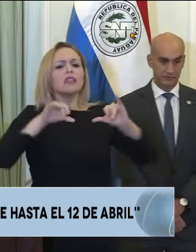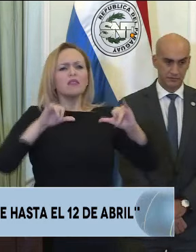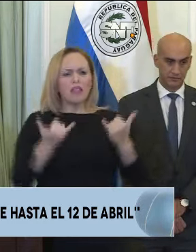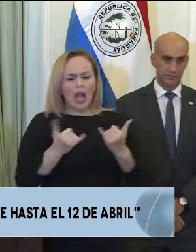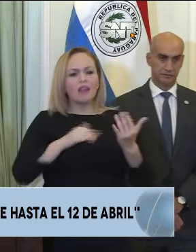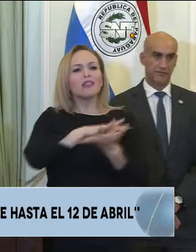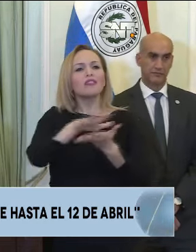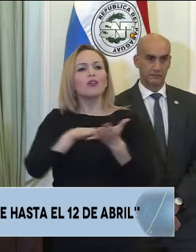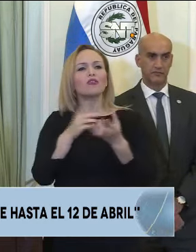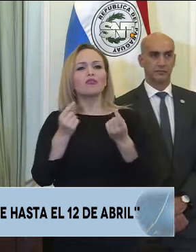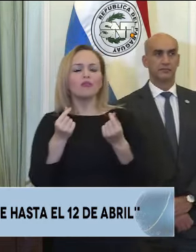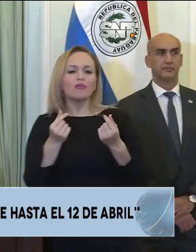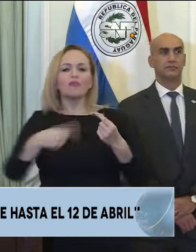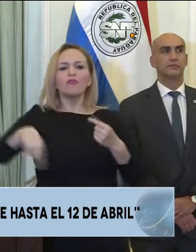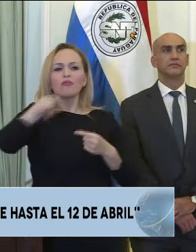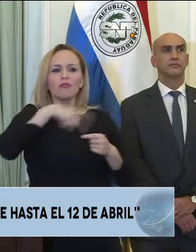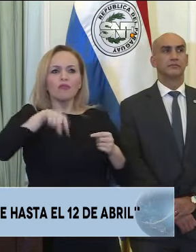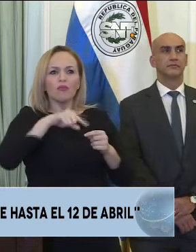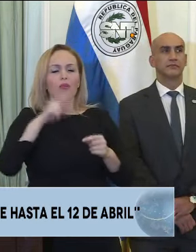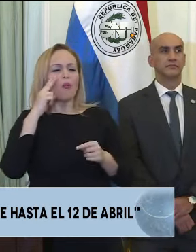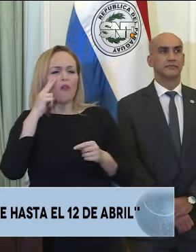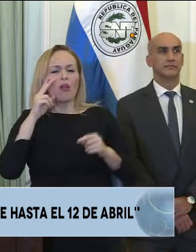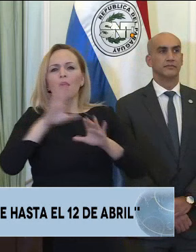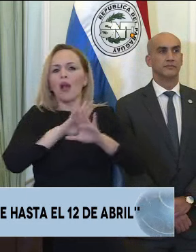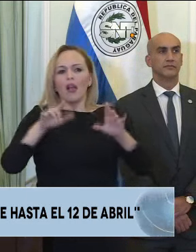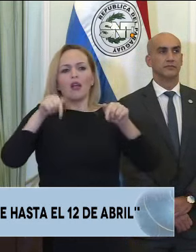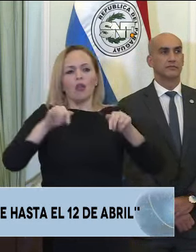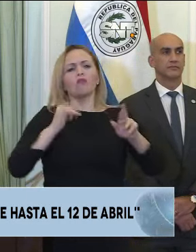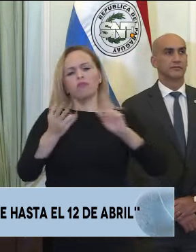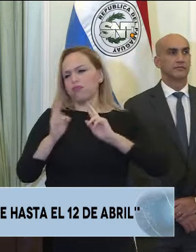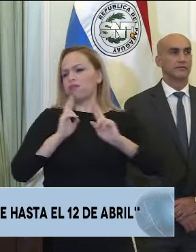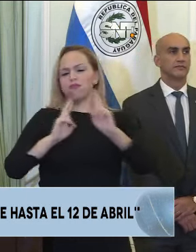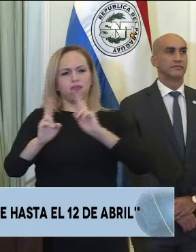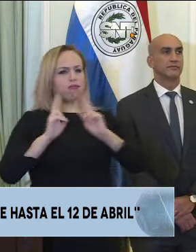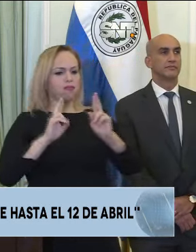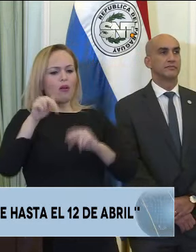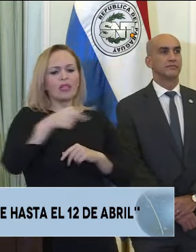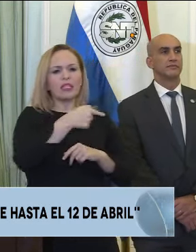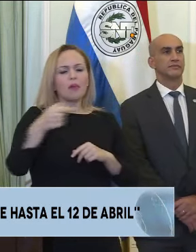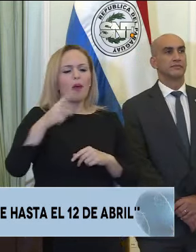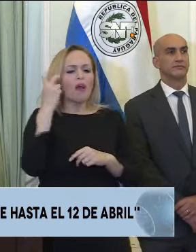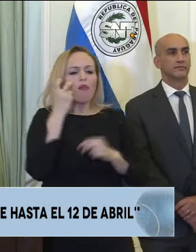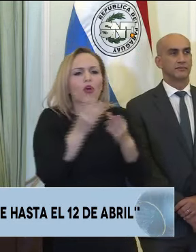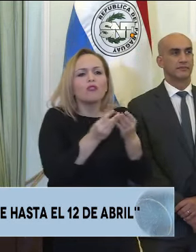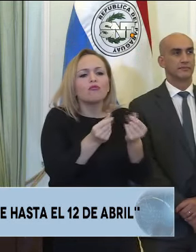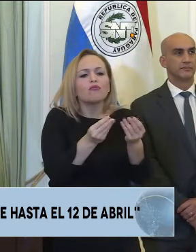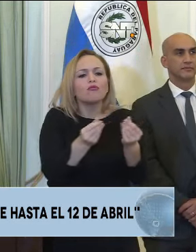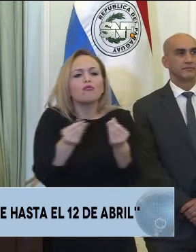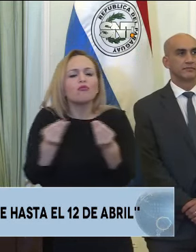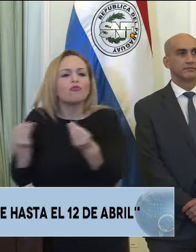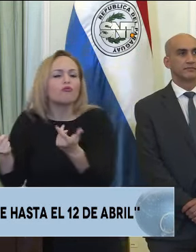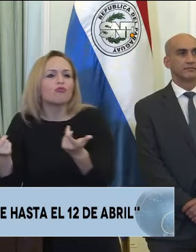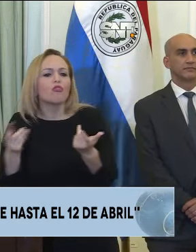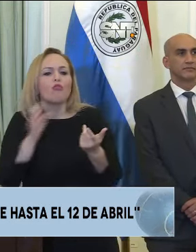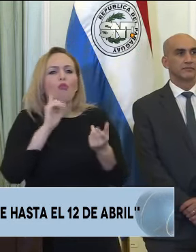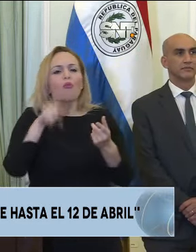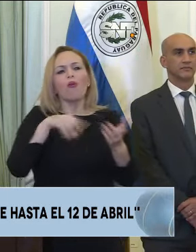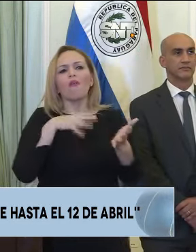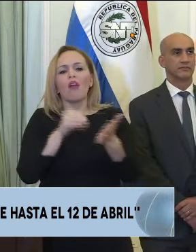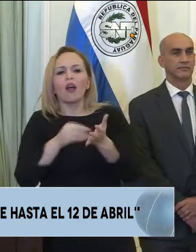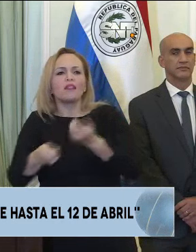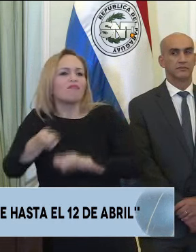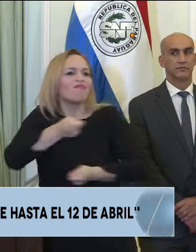tomado, sobre todo para darle liquidez al sistema financiero que hoy ya respondió y en estos días ya está brindando refinanciación